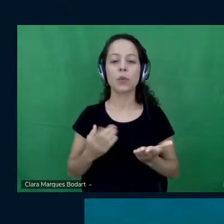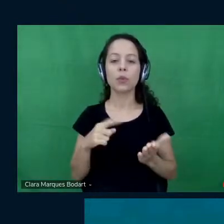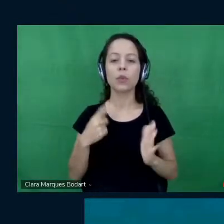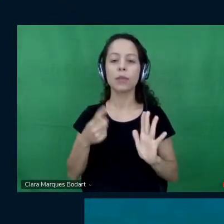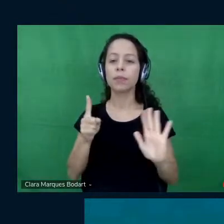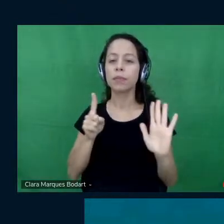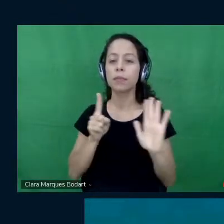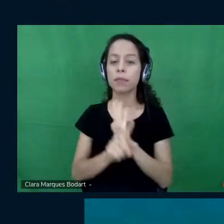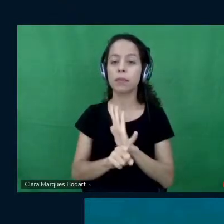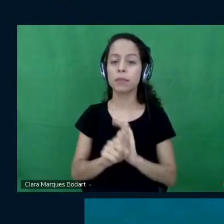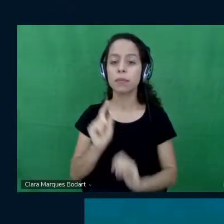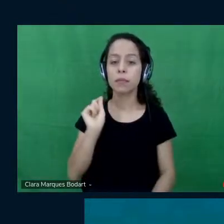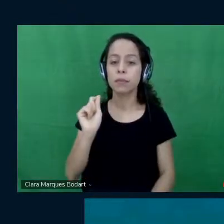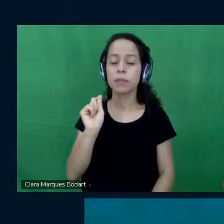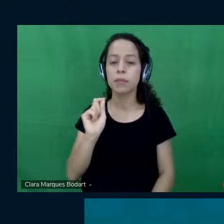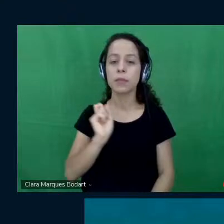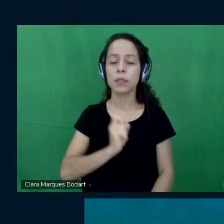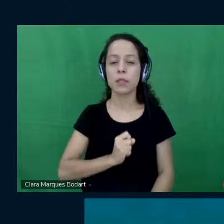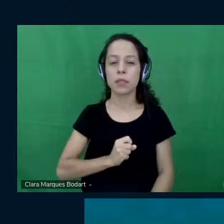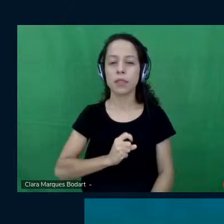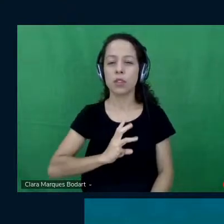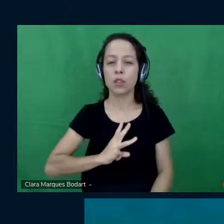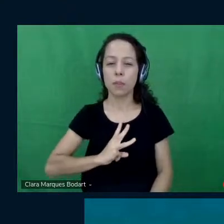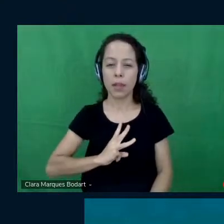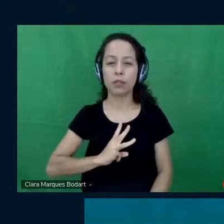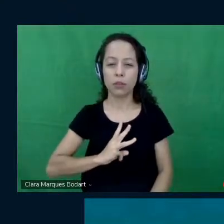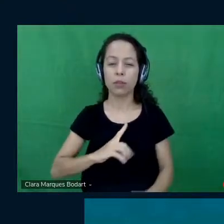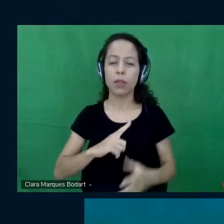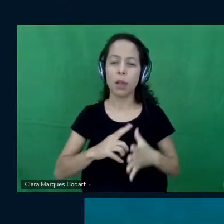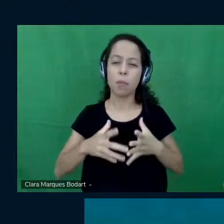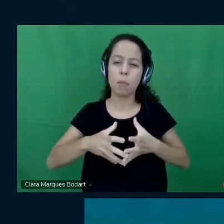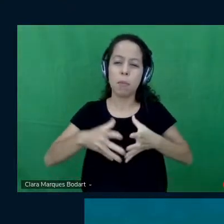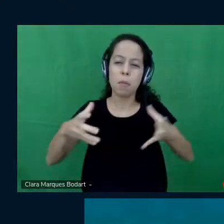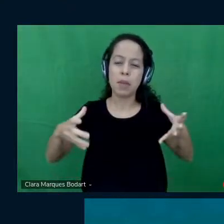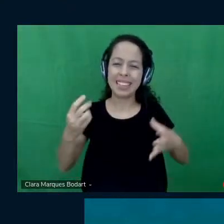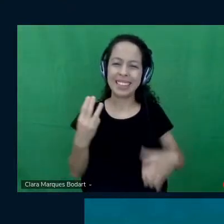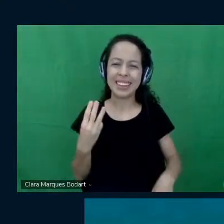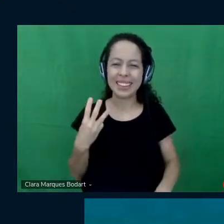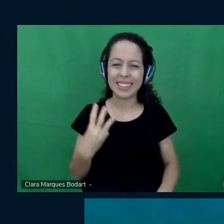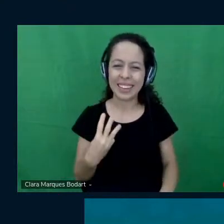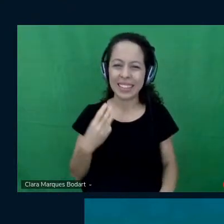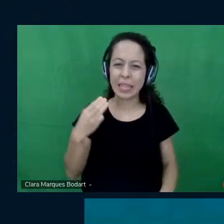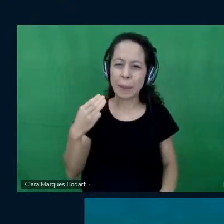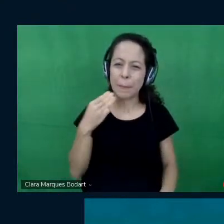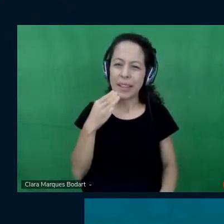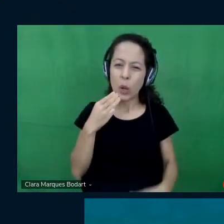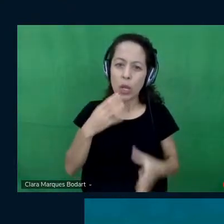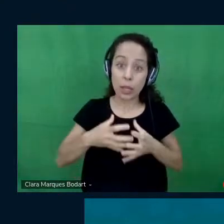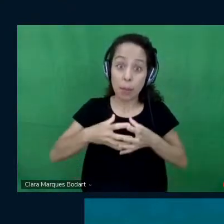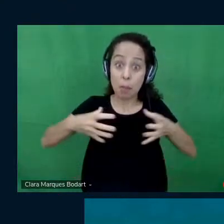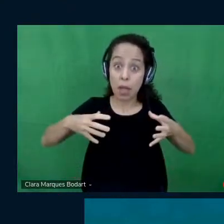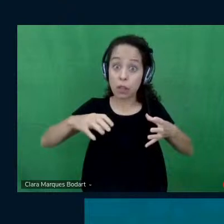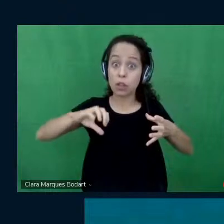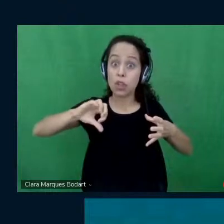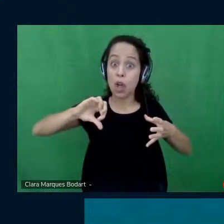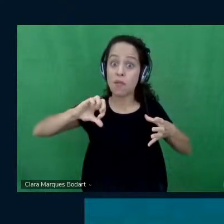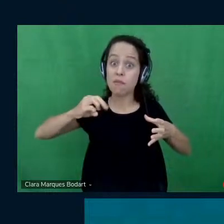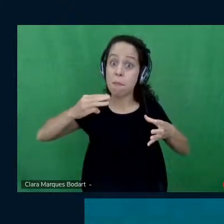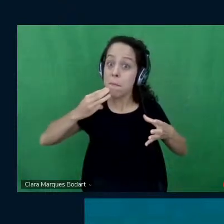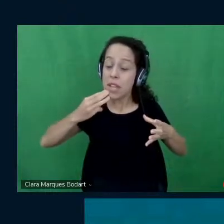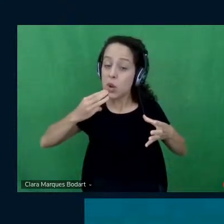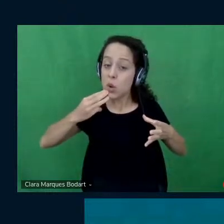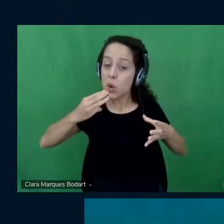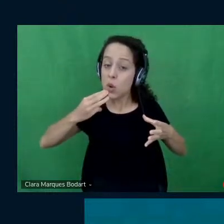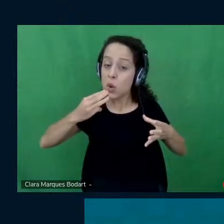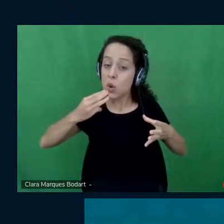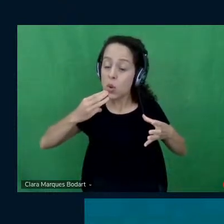esse ensino médio que se ampliou e que, né, de 3 milhões de matrículas passou para 9 milhões, depois 8 milhões e pouco, agora